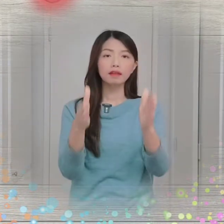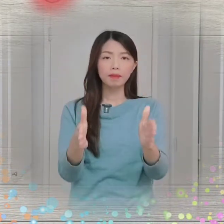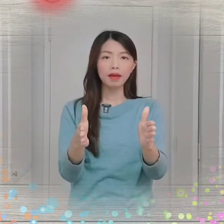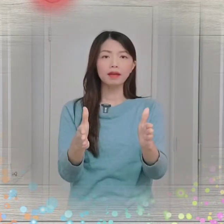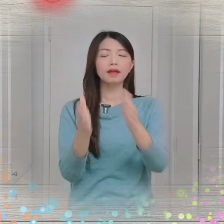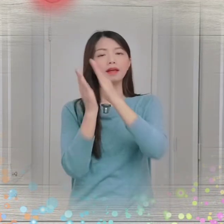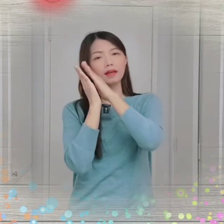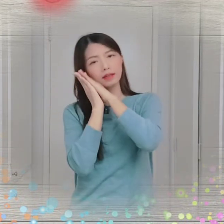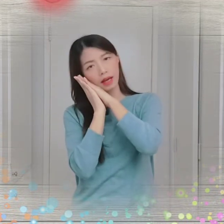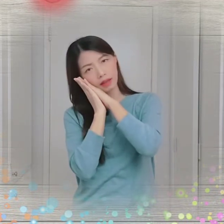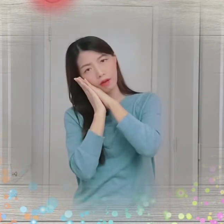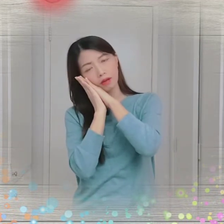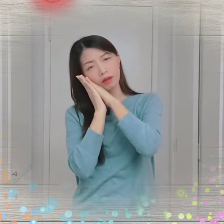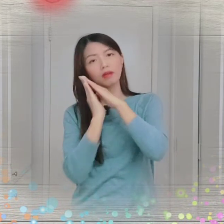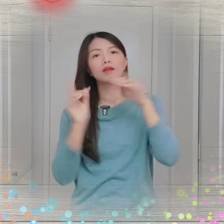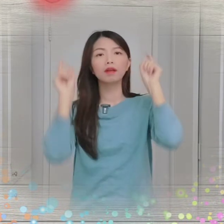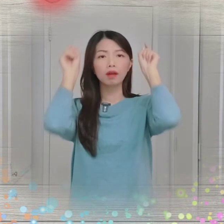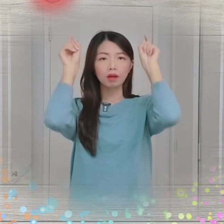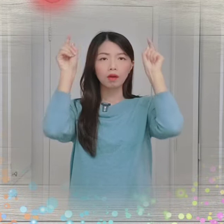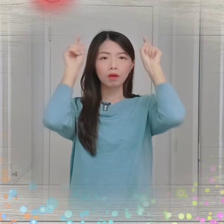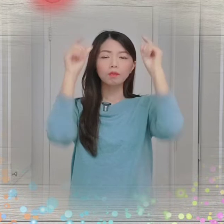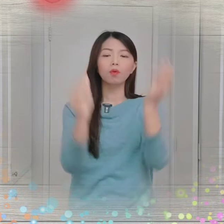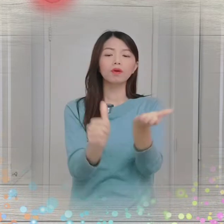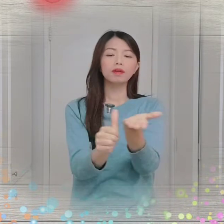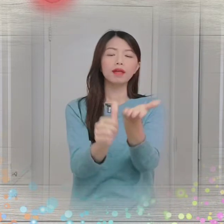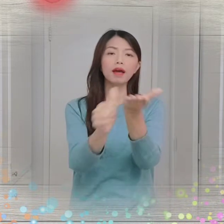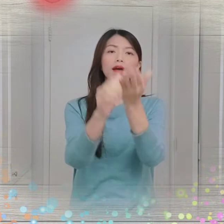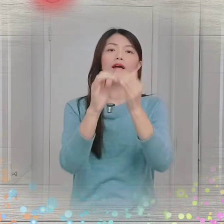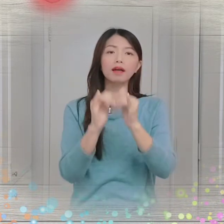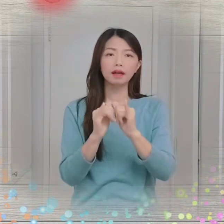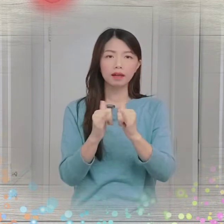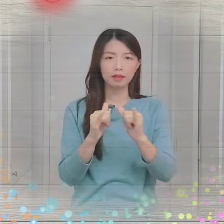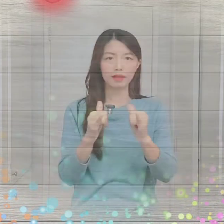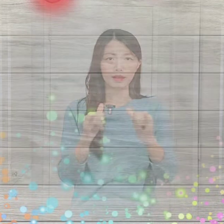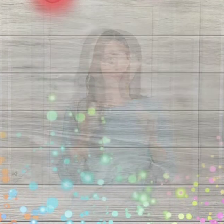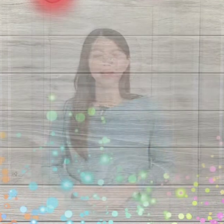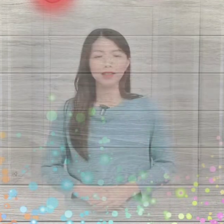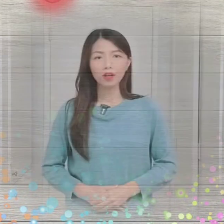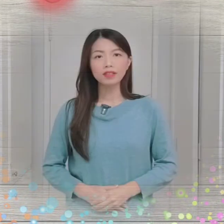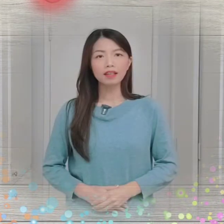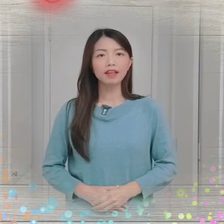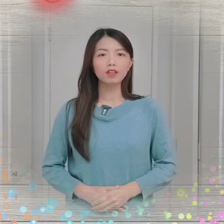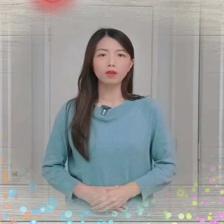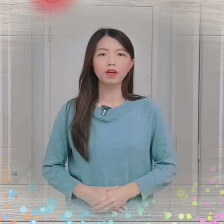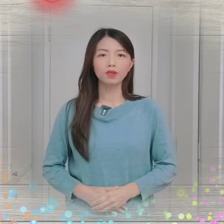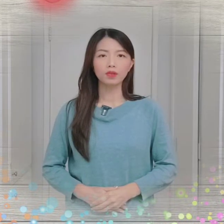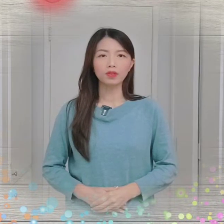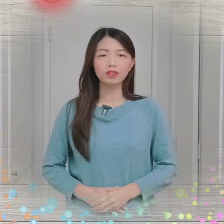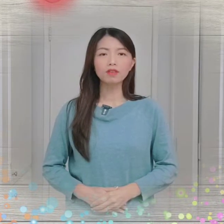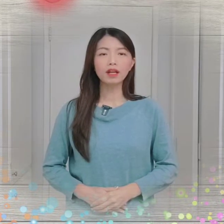틈에, 자던, 목자들 천사들이